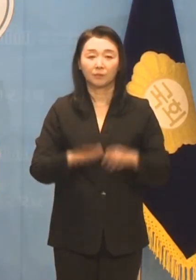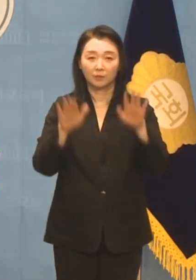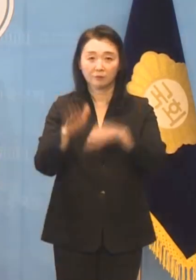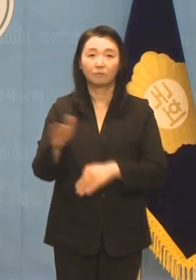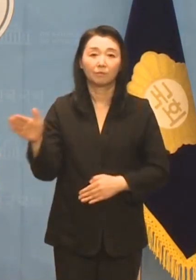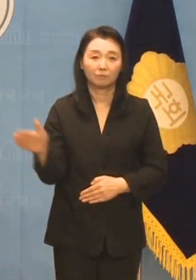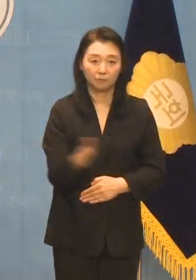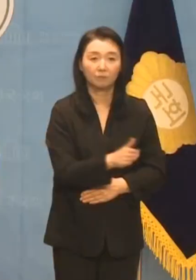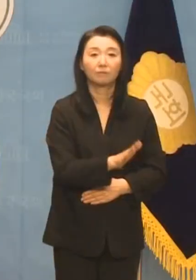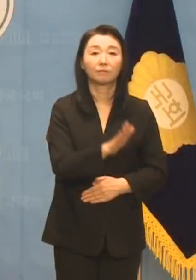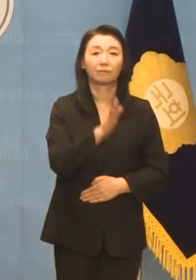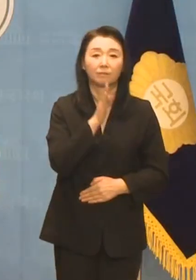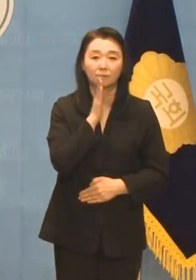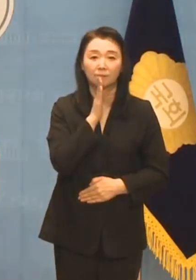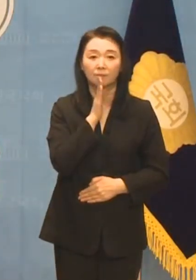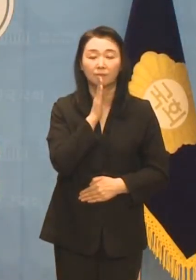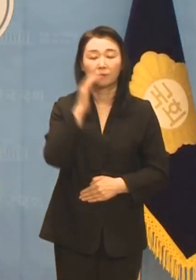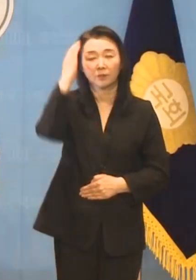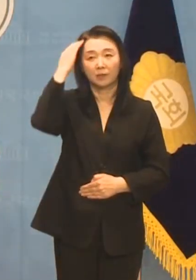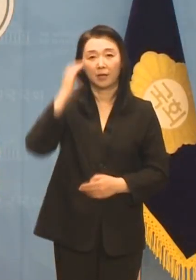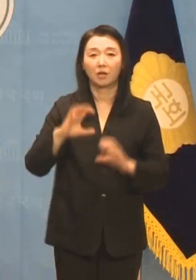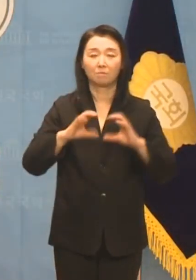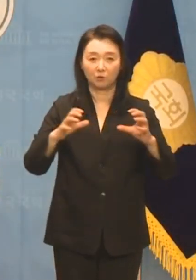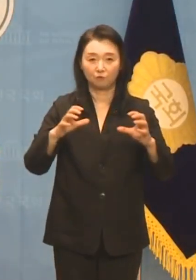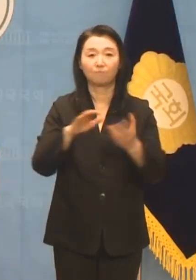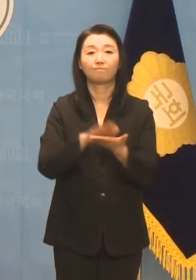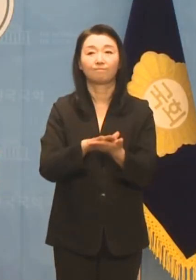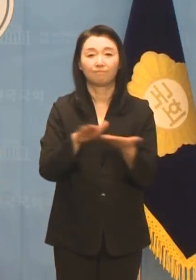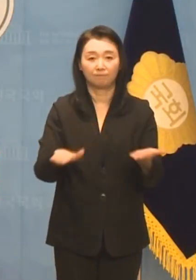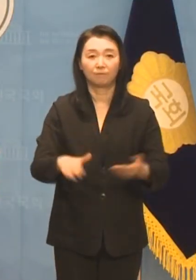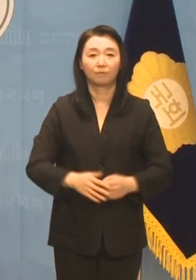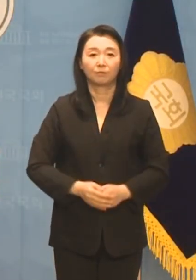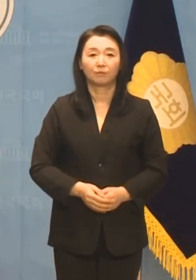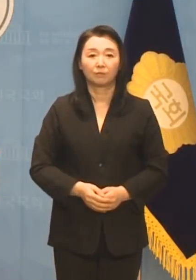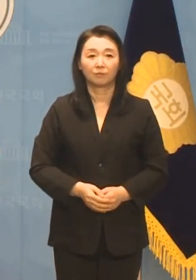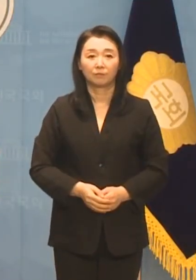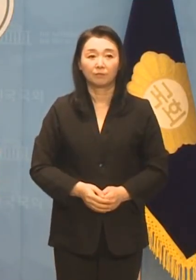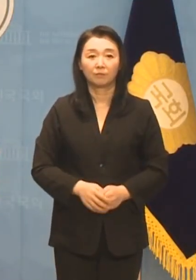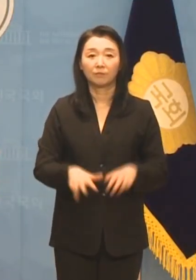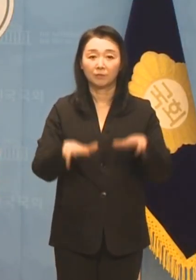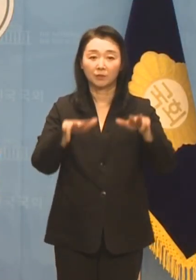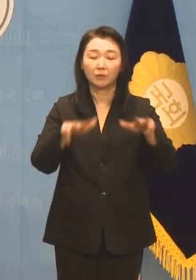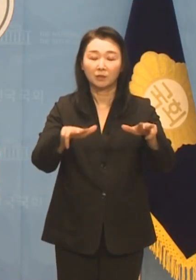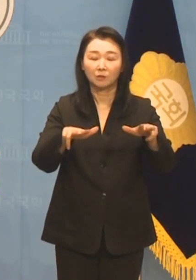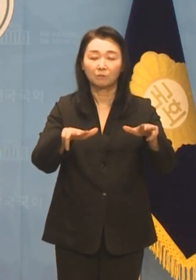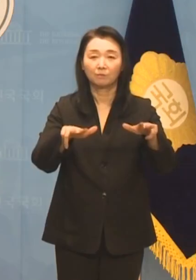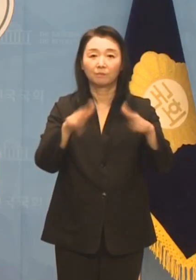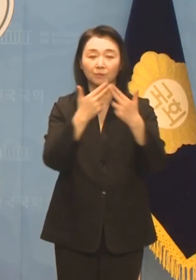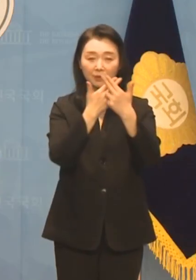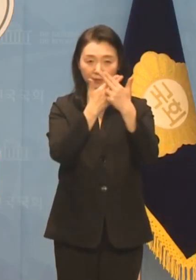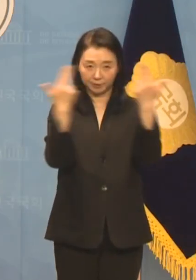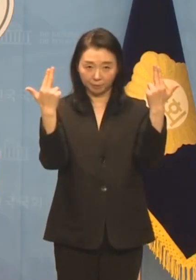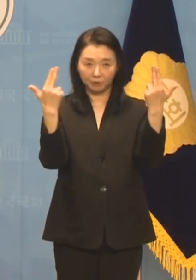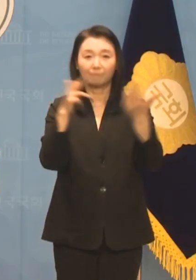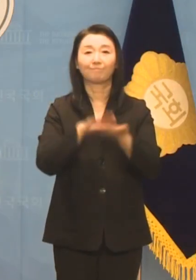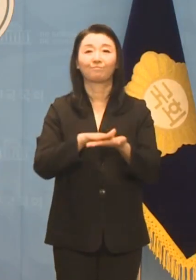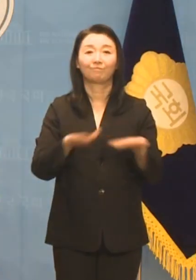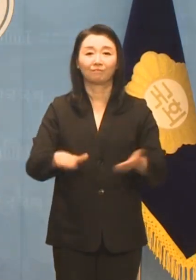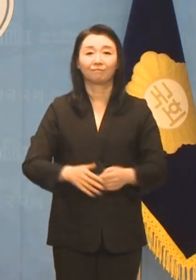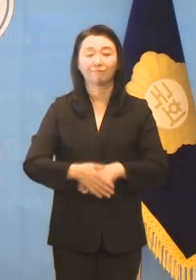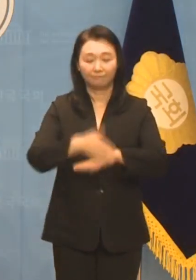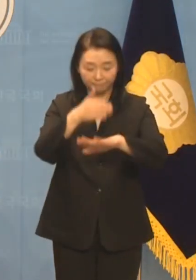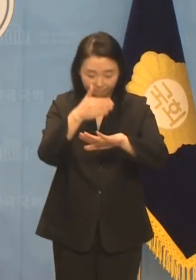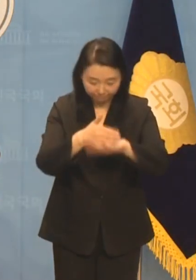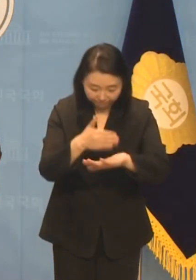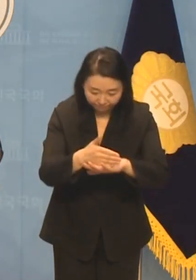이제부터 진짜 대한민국입니다. 지금은 이재명입니다.